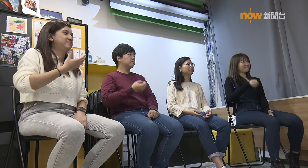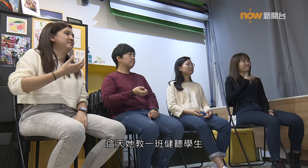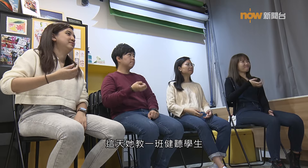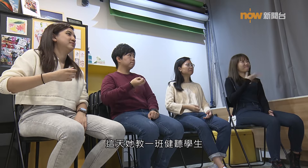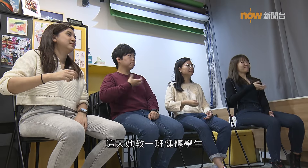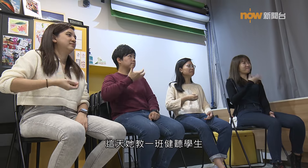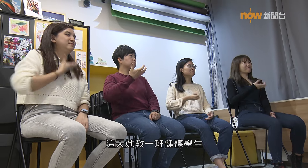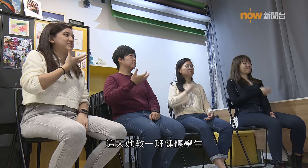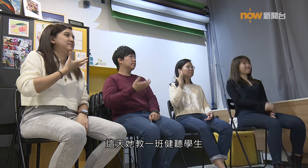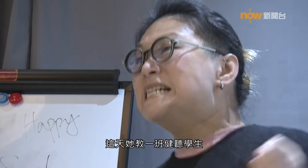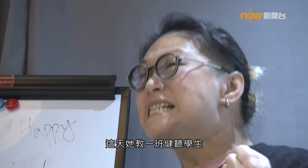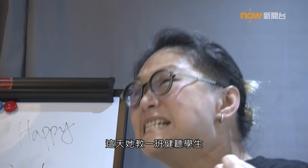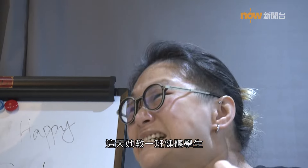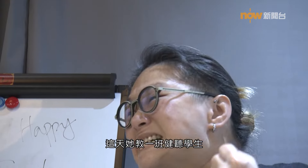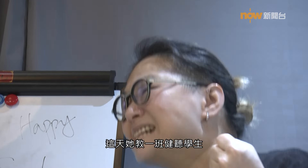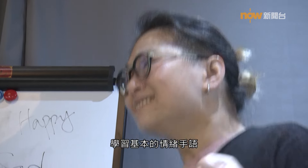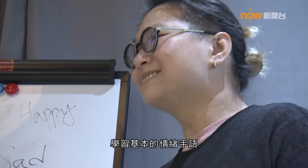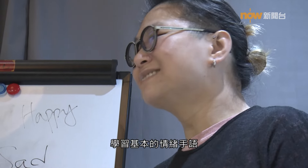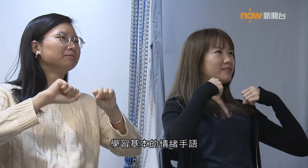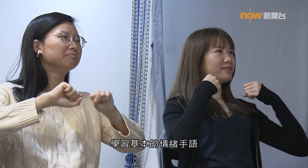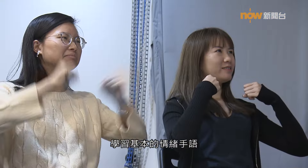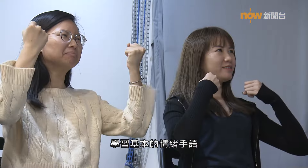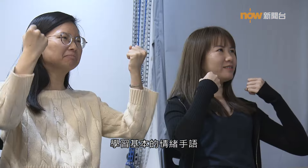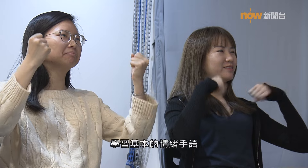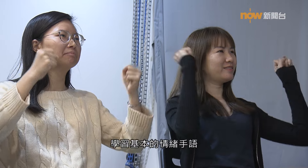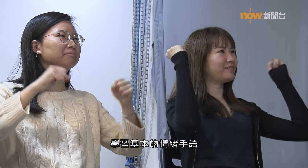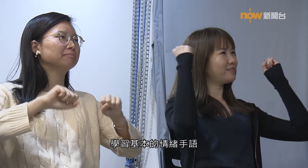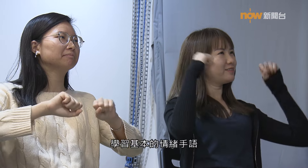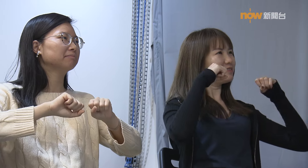呢日佢教一班健听学生学习基本的情绪手语。